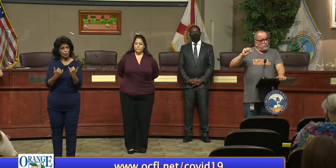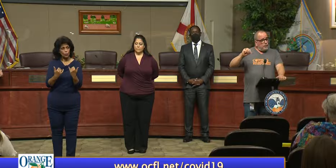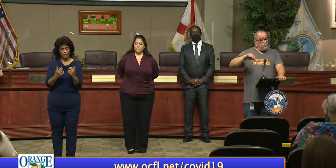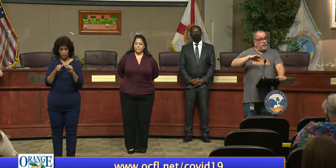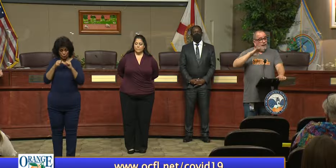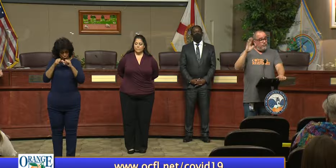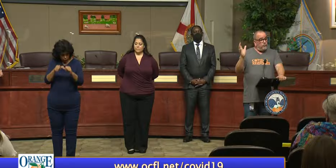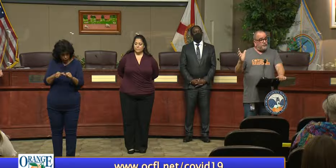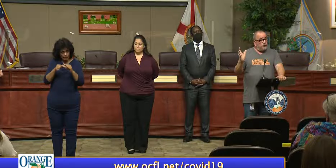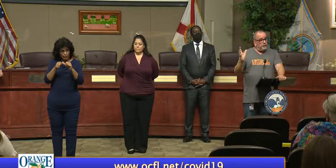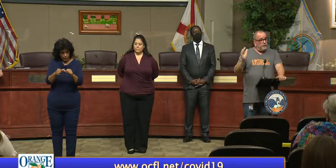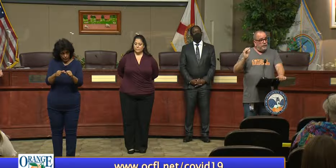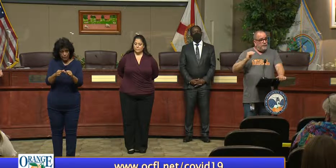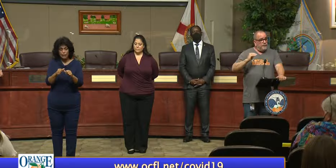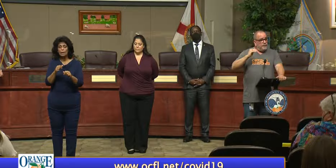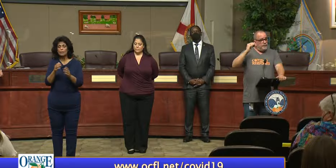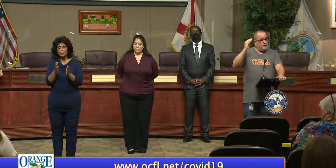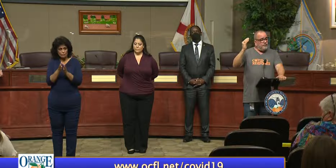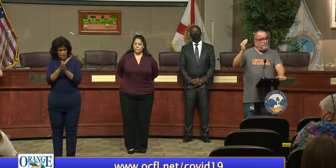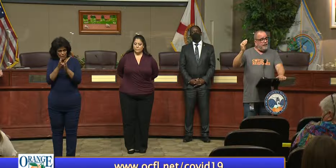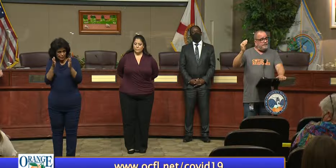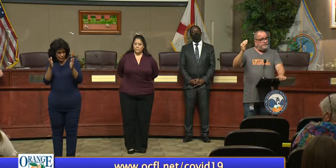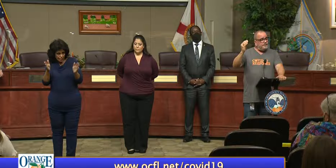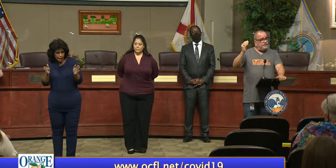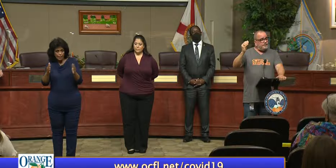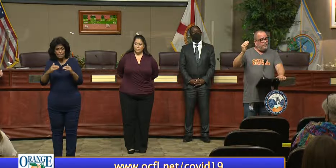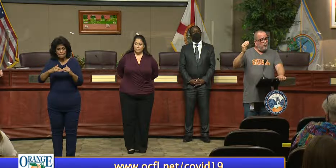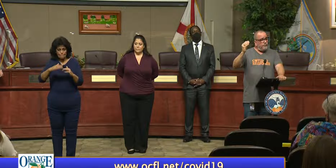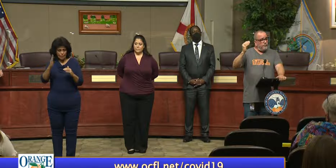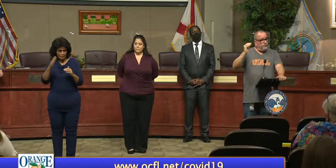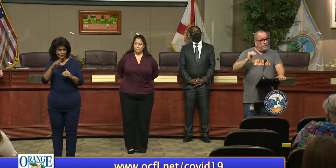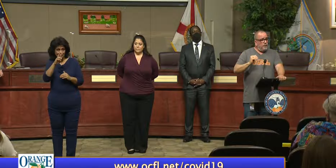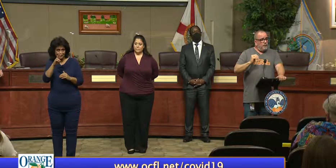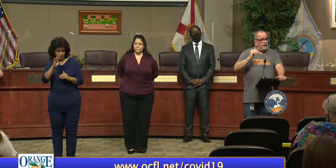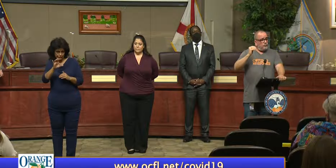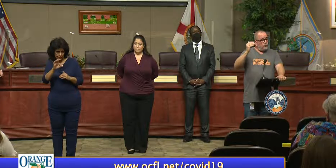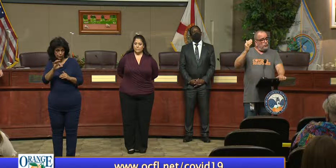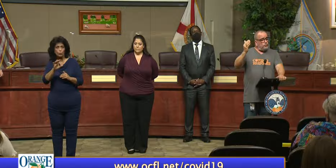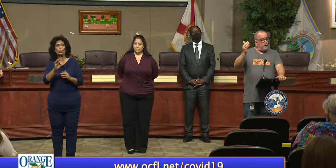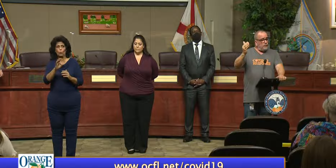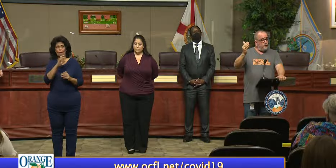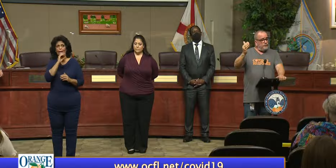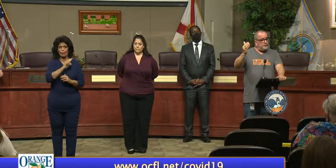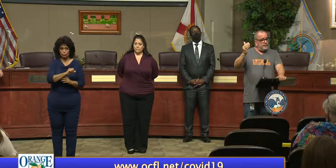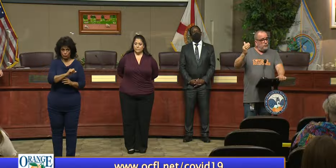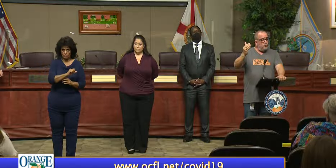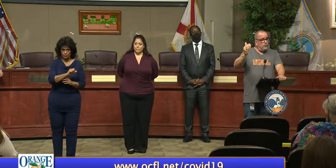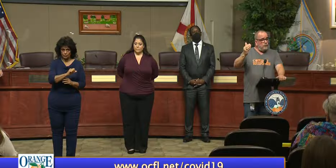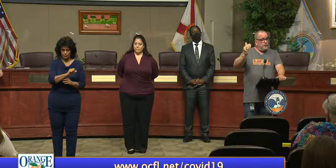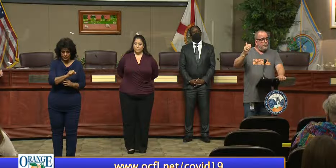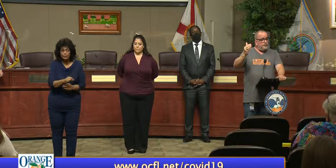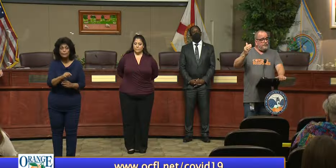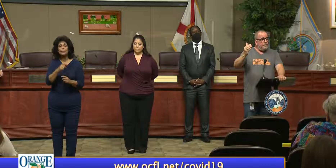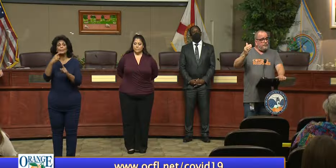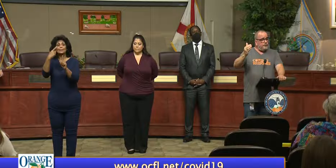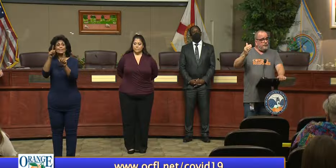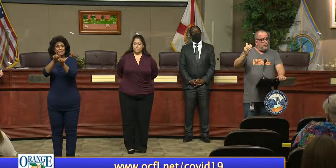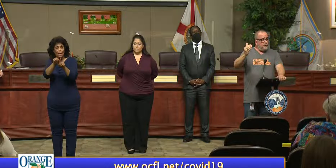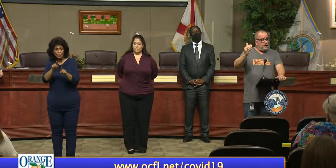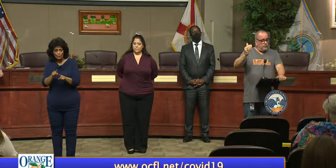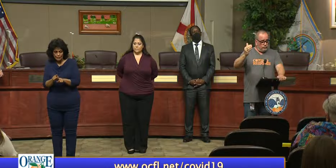continuamos vacunando a la población en general que tiene más de 65 años, a todos los trabajadores de salud que